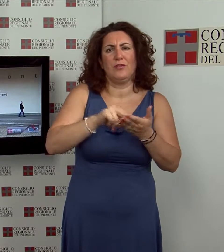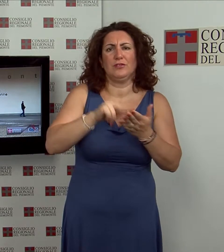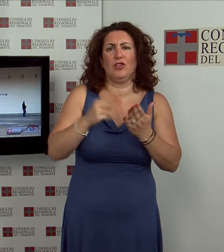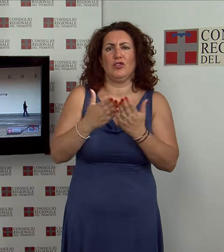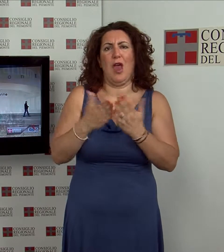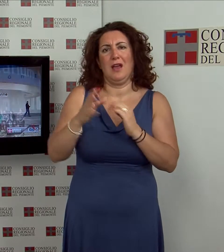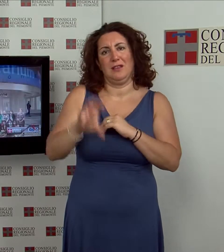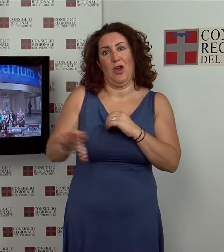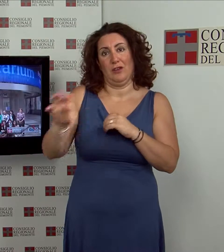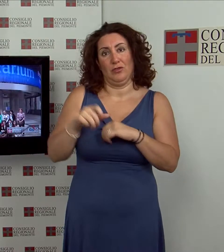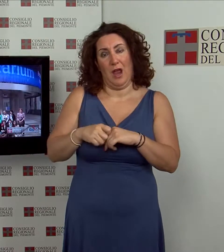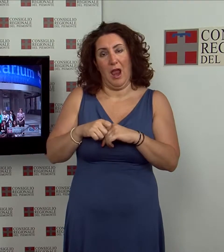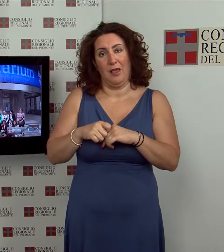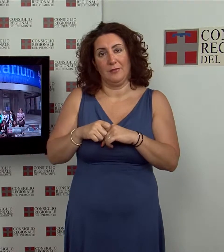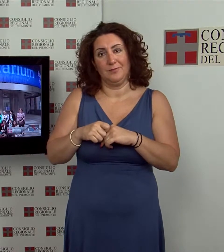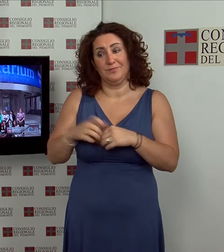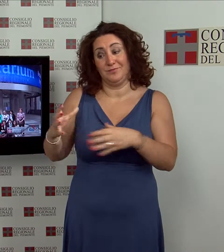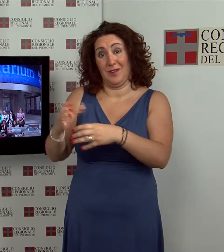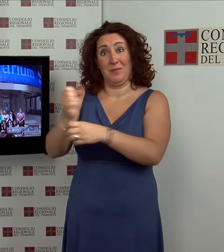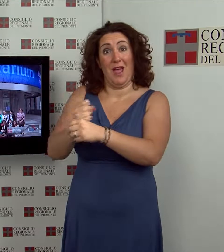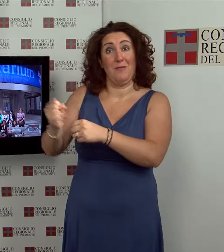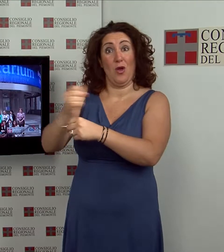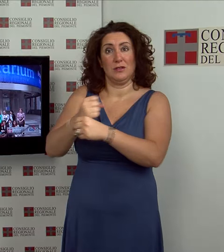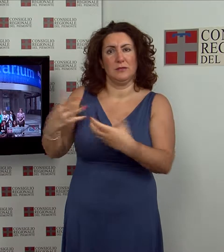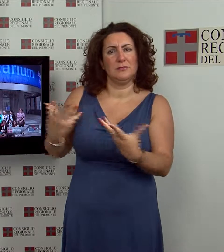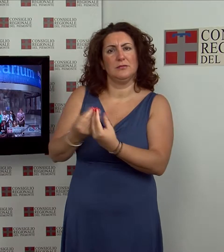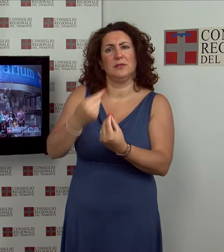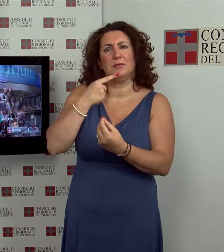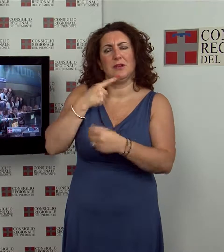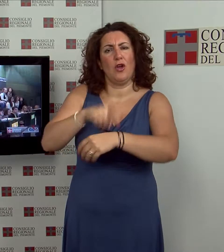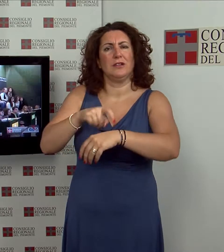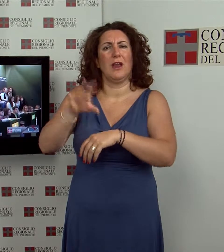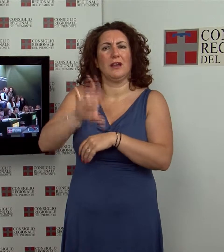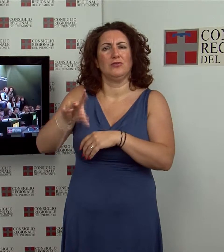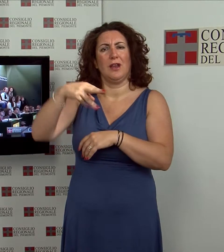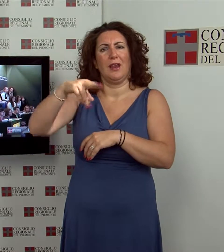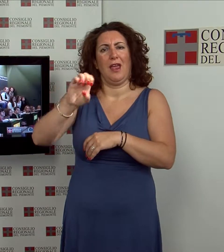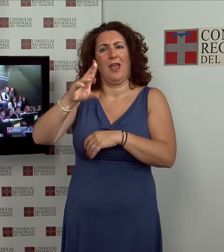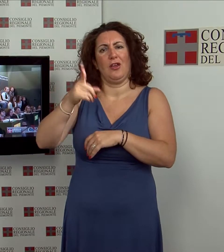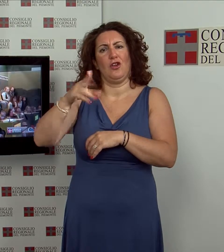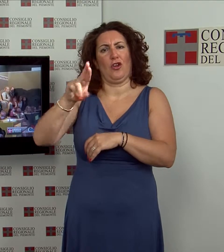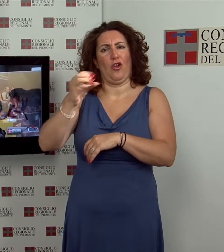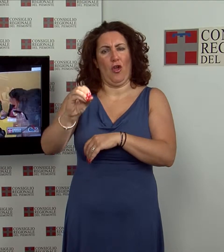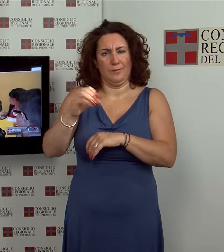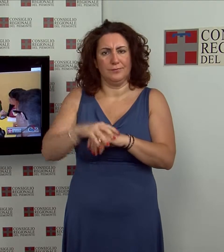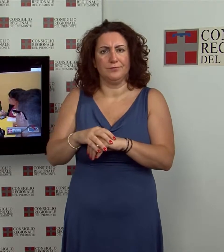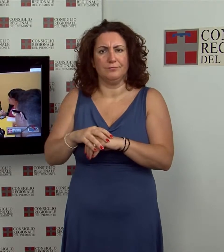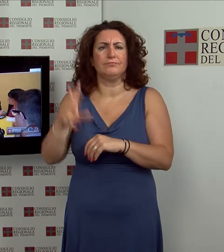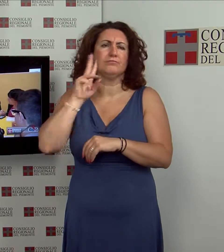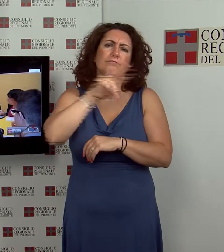delegazione piemontese, accompagnata dal consigliere regionale Giovanni Negro, ha visitato il Parlamento, la Commissione europea e alcuni punti di